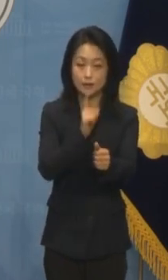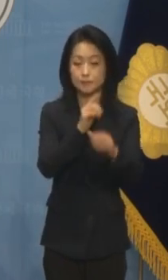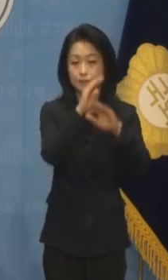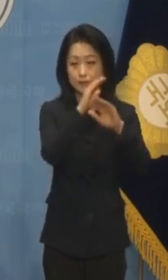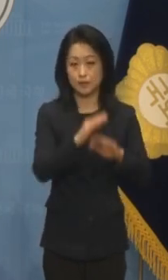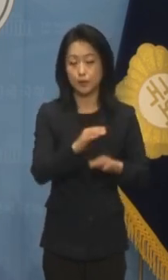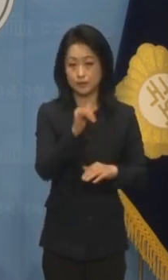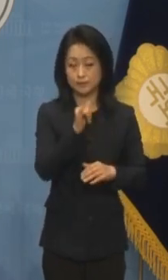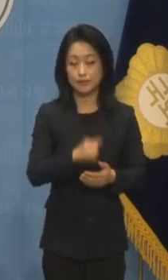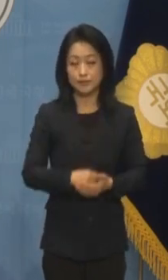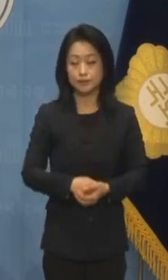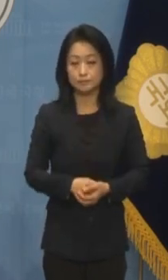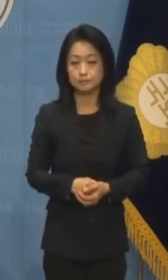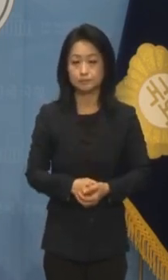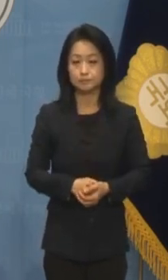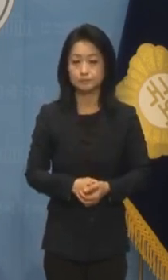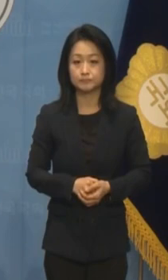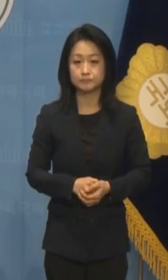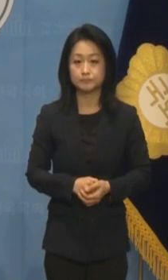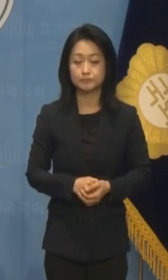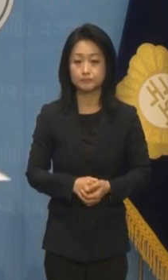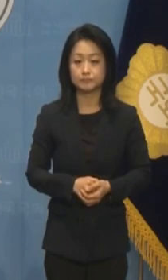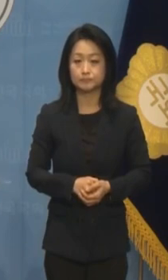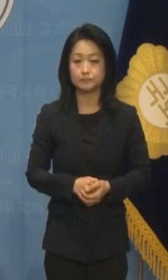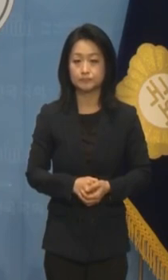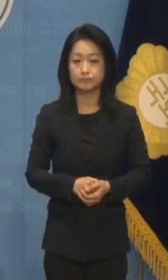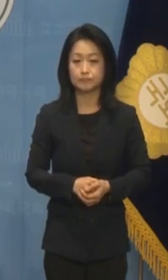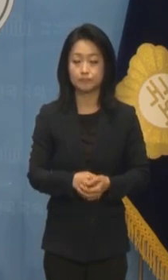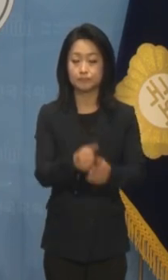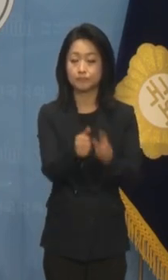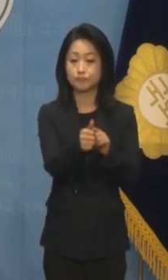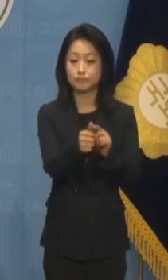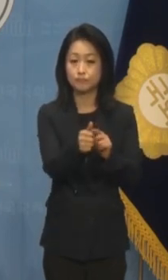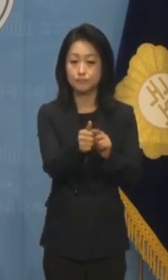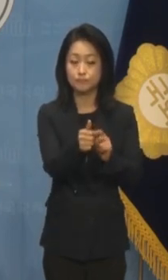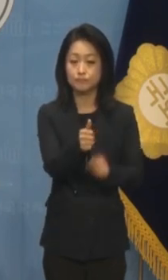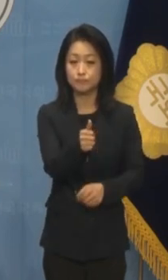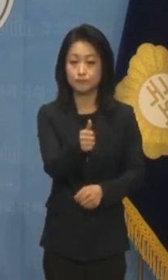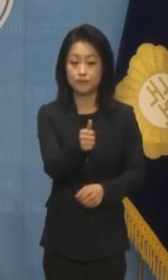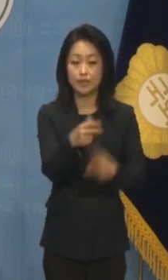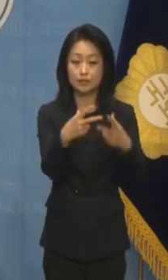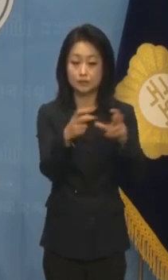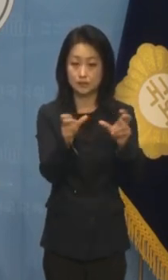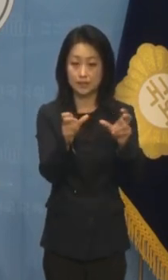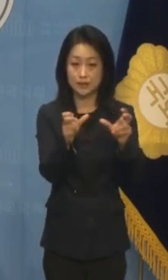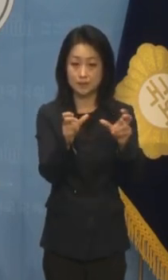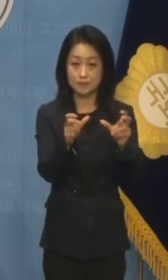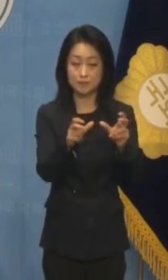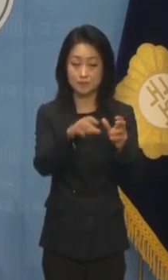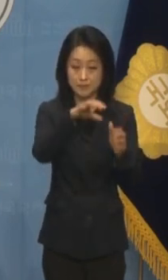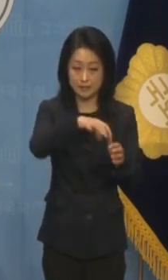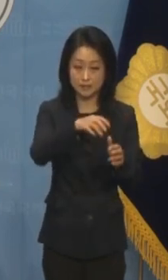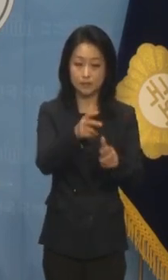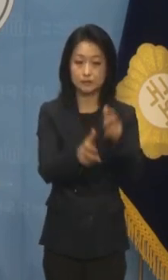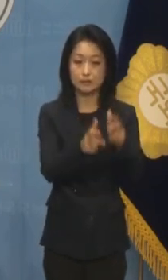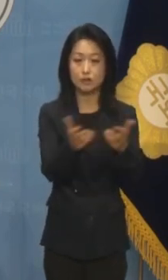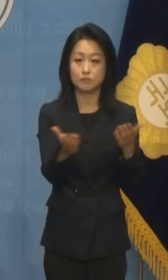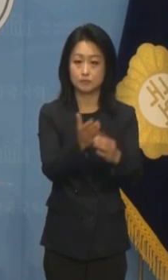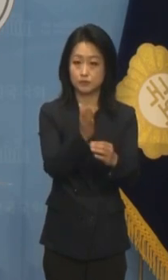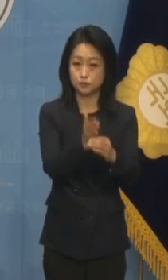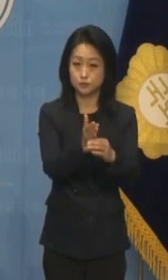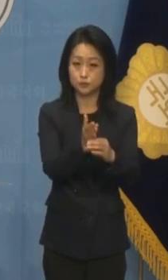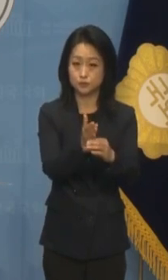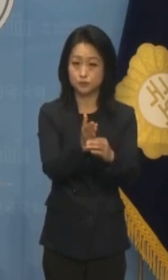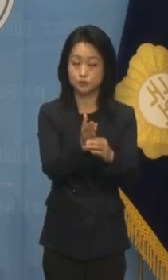있습니다. 당시 그 김모 씨는 성남에서 사업을 하고 있었고, 그리고 사업을 하고